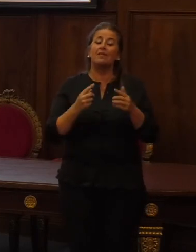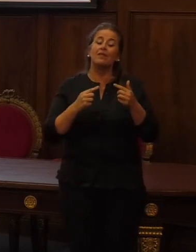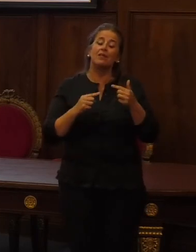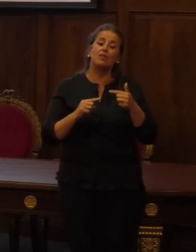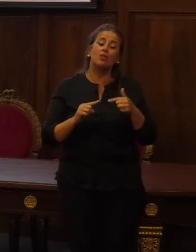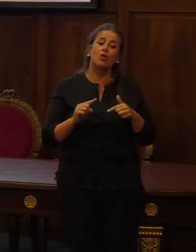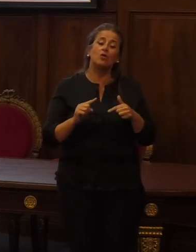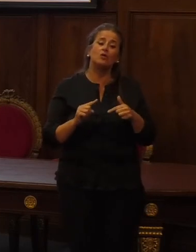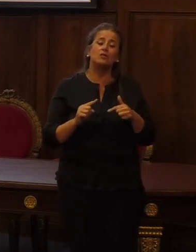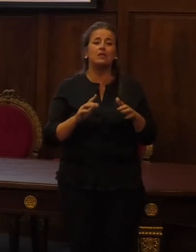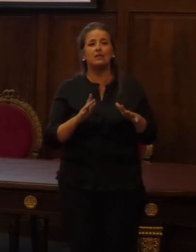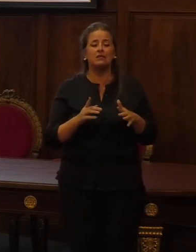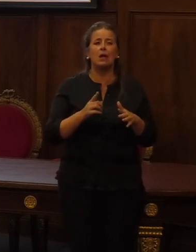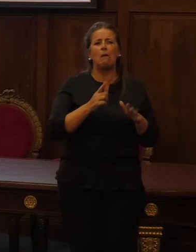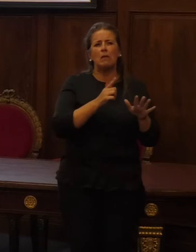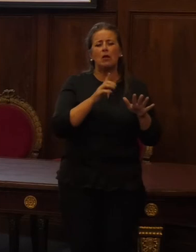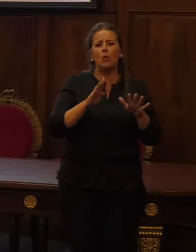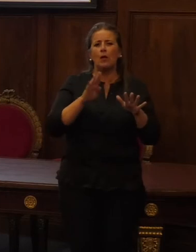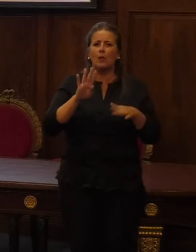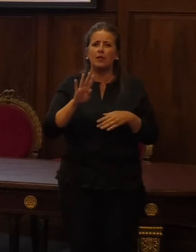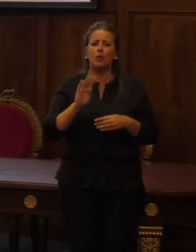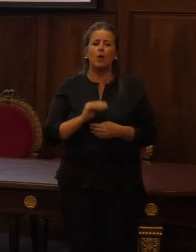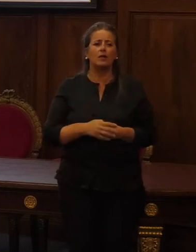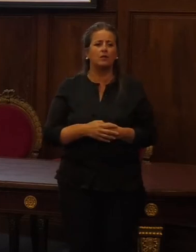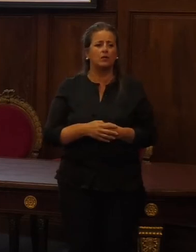Entonces era a partir del 94,